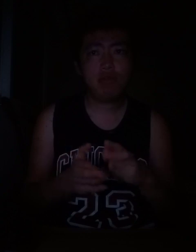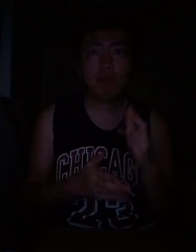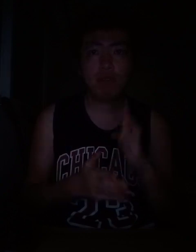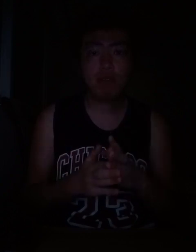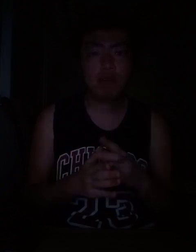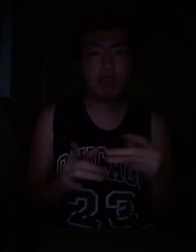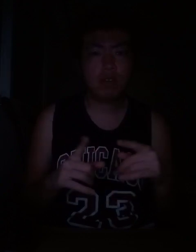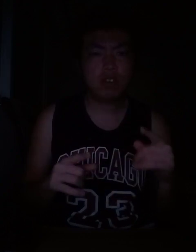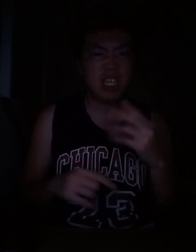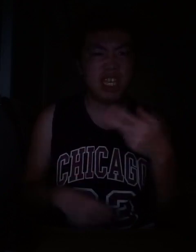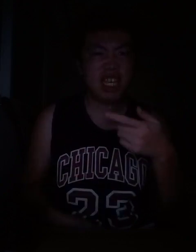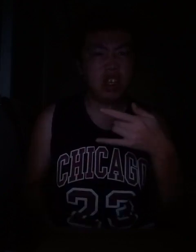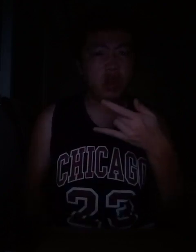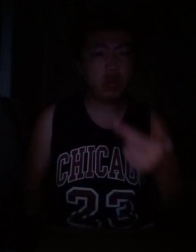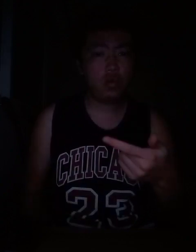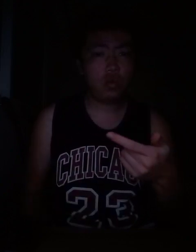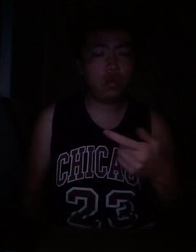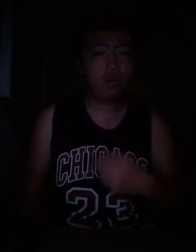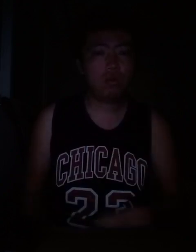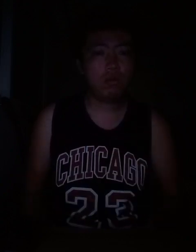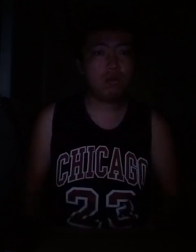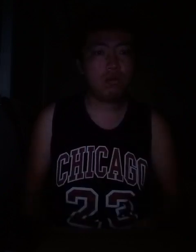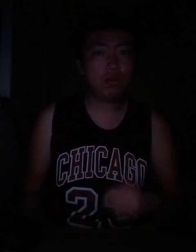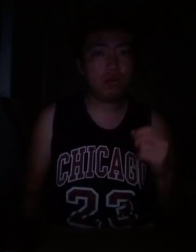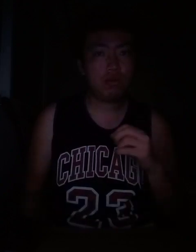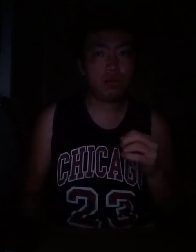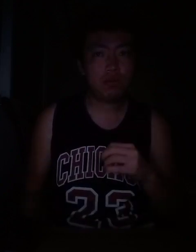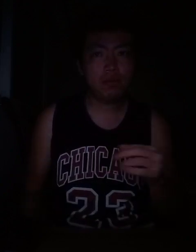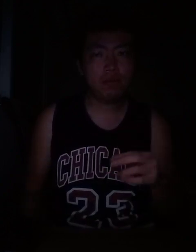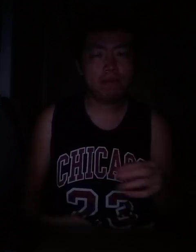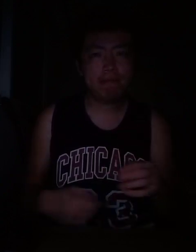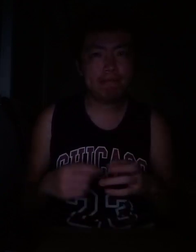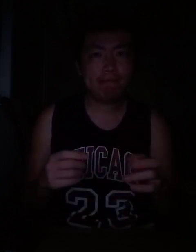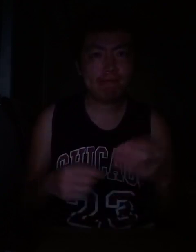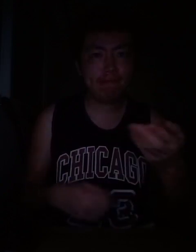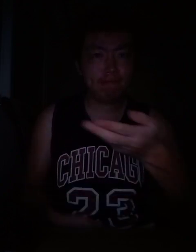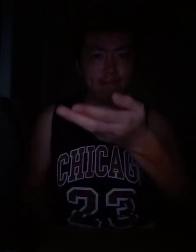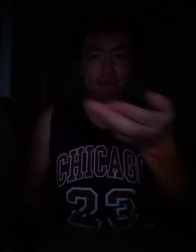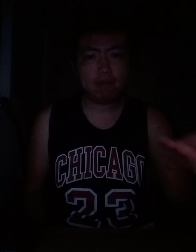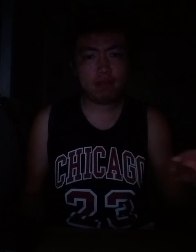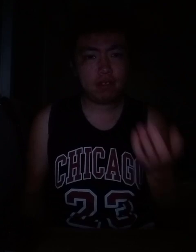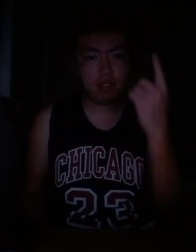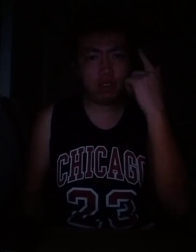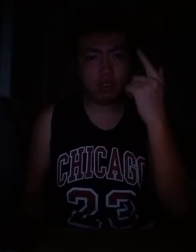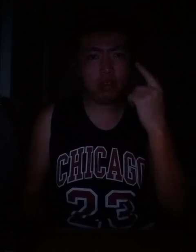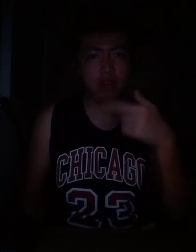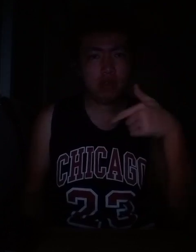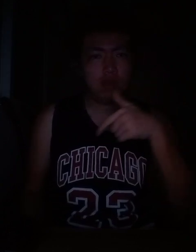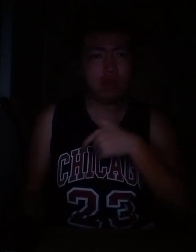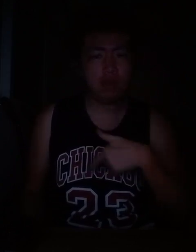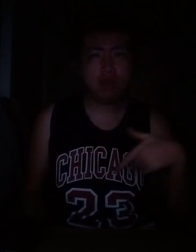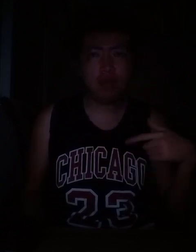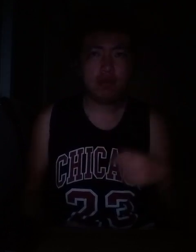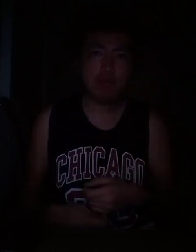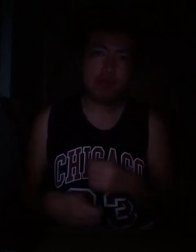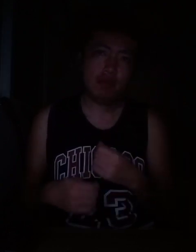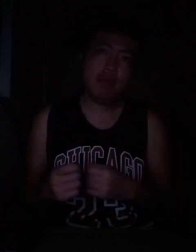위협도 테러로 간주합니다. 프랑스는 정보 당국이 온라인 글을 감시합니다. 예. 우리도 검찰이 공중 협박 행위를